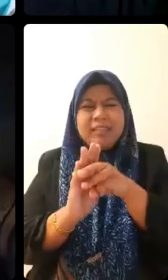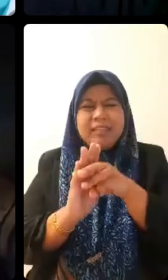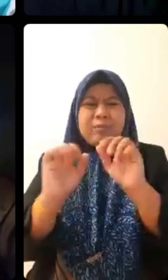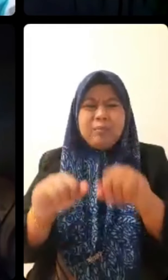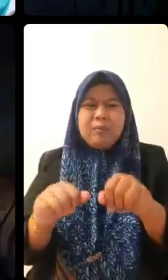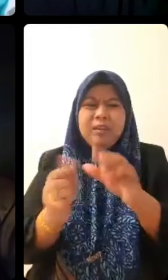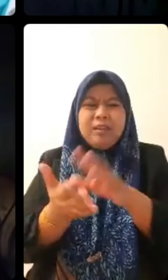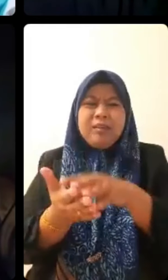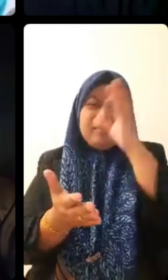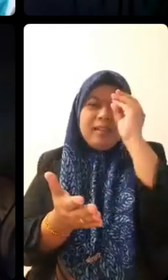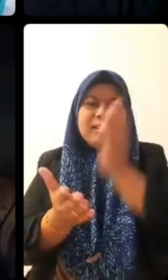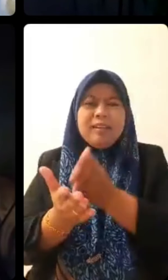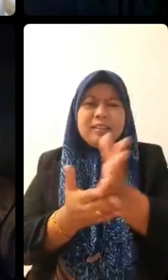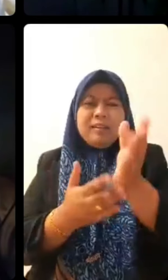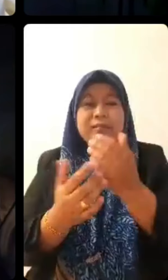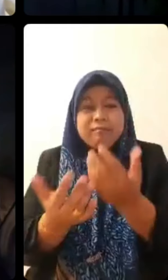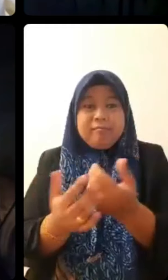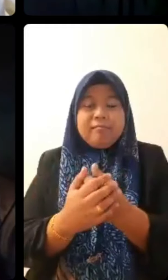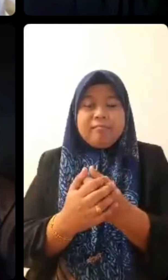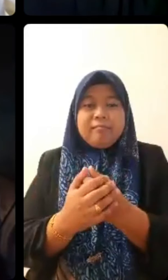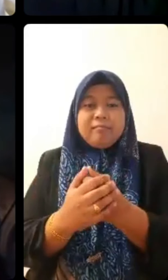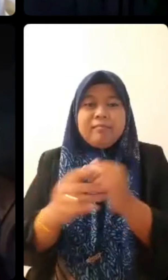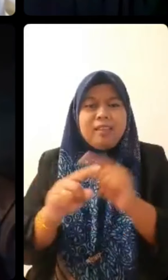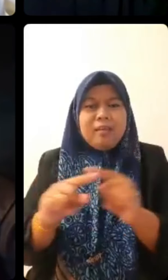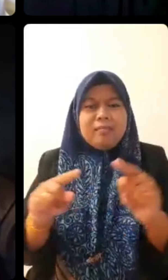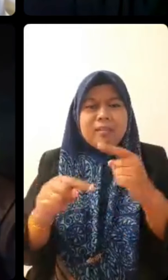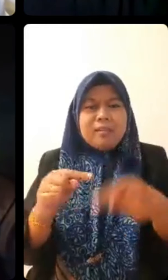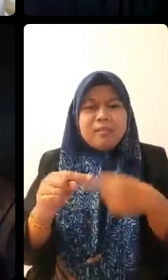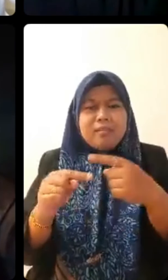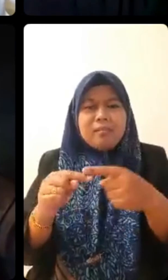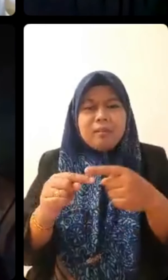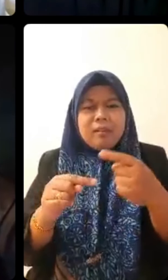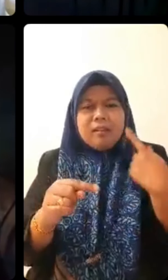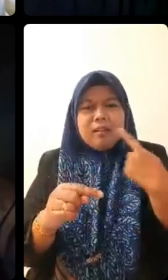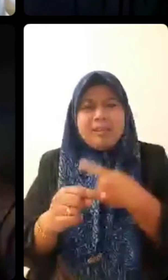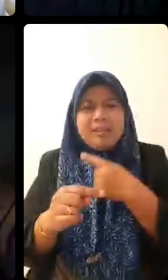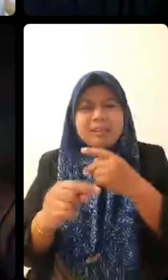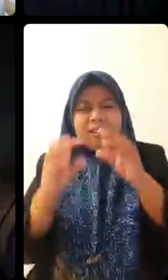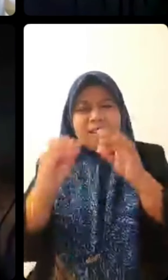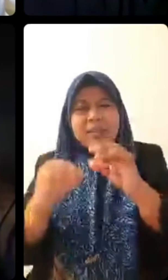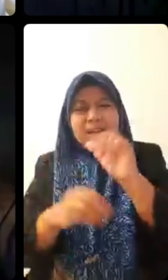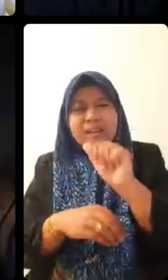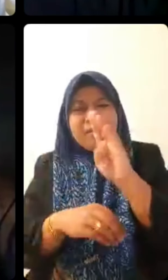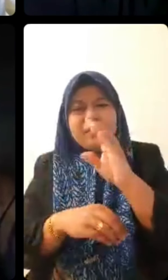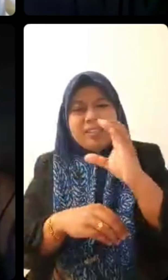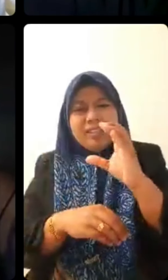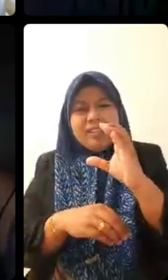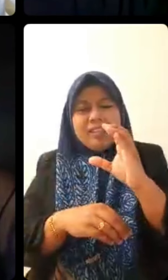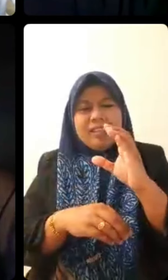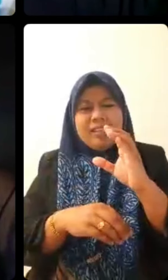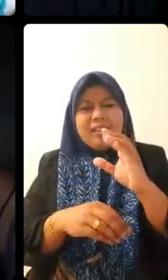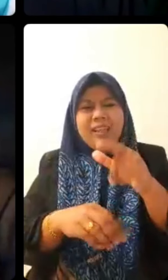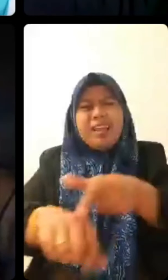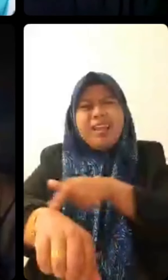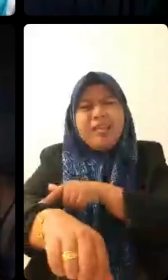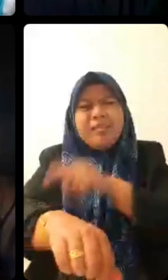menguasainya. Tapi bila ajar huruf ABC, dia agak lama sikit. Dia confuse. Tak tahu mungkin apa sebab apa.